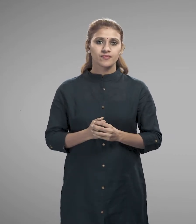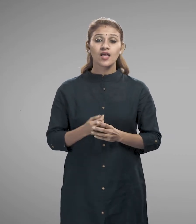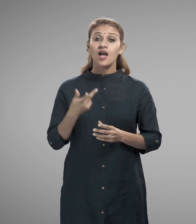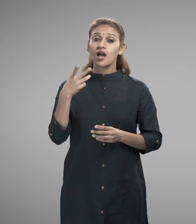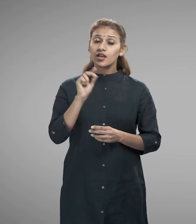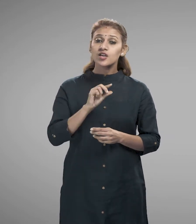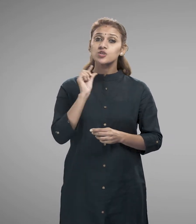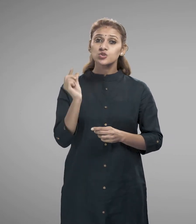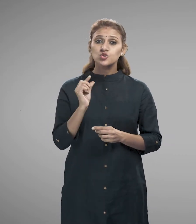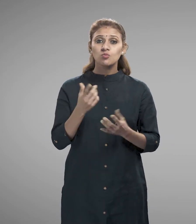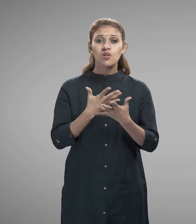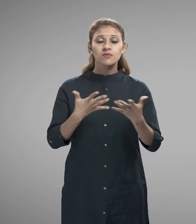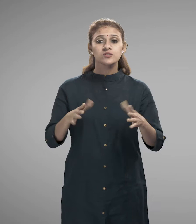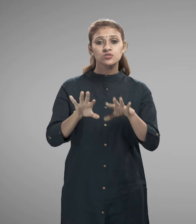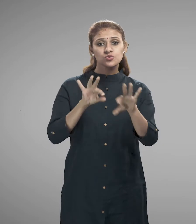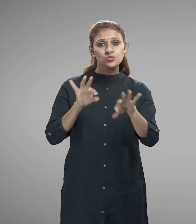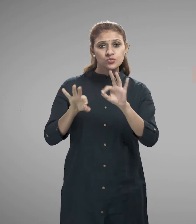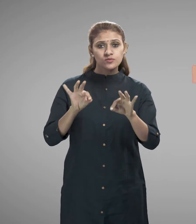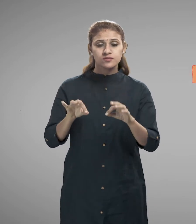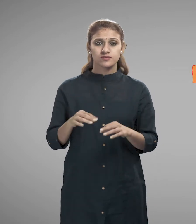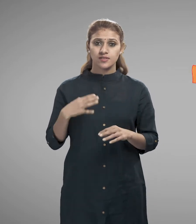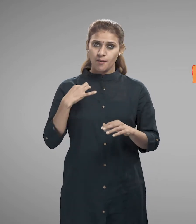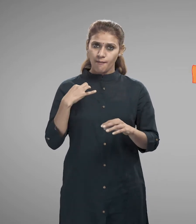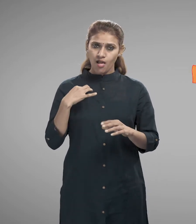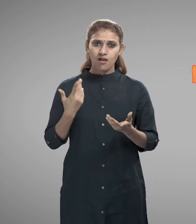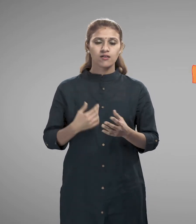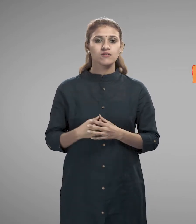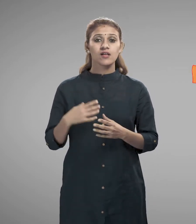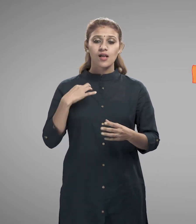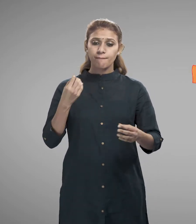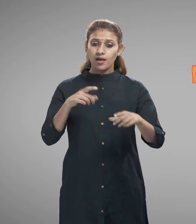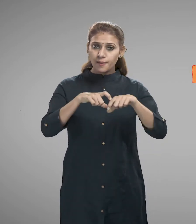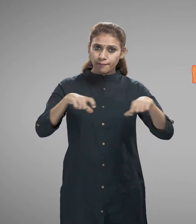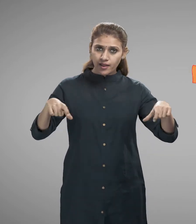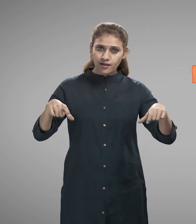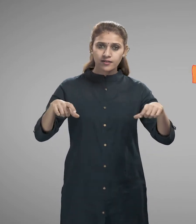पुनः प्रयोज्य विकल्प हैं कपड़ा, कपड़े का पैड,